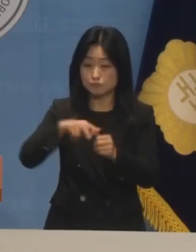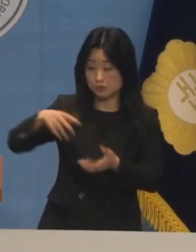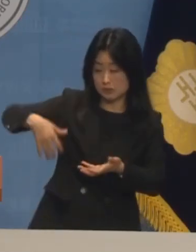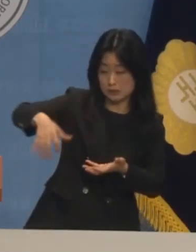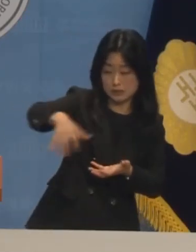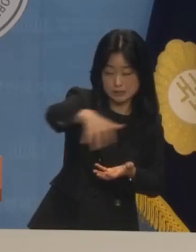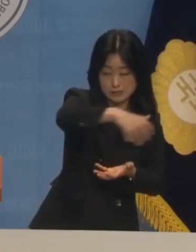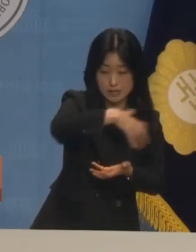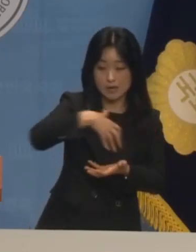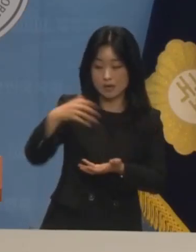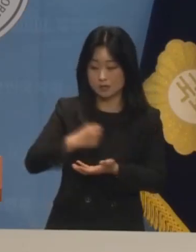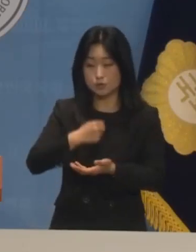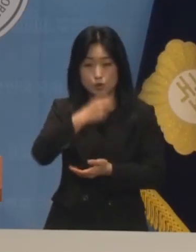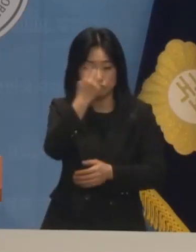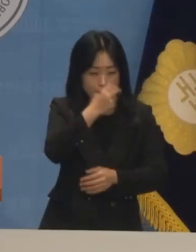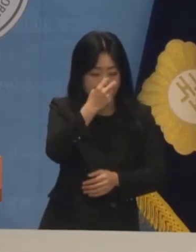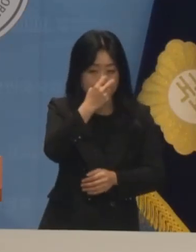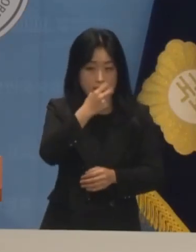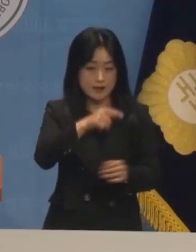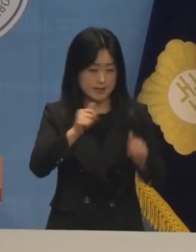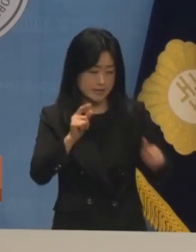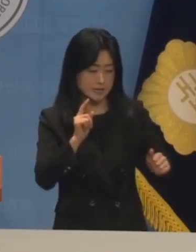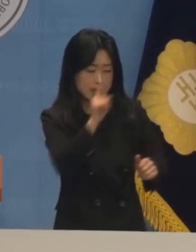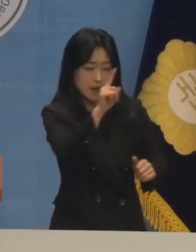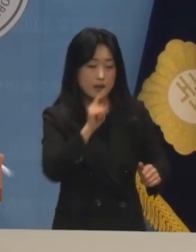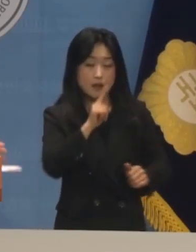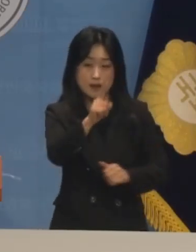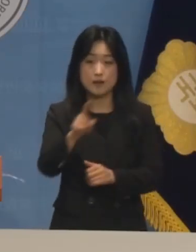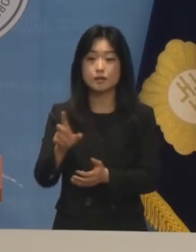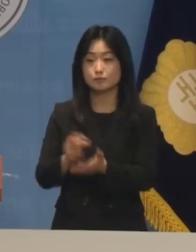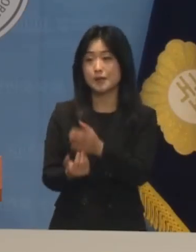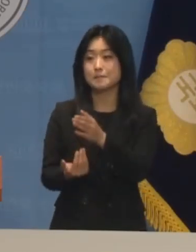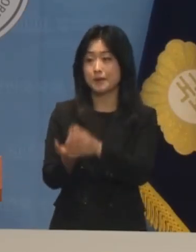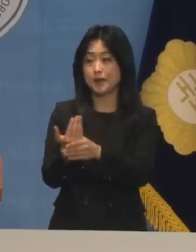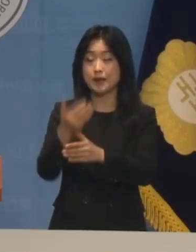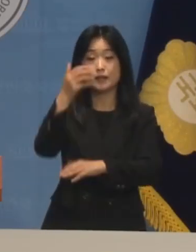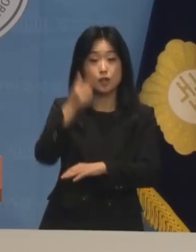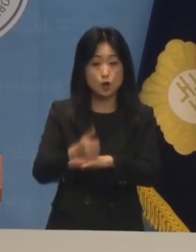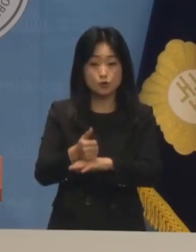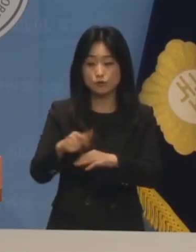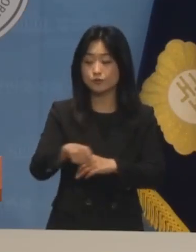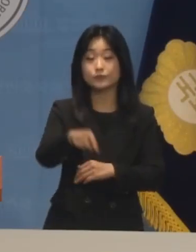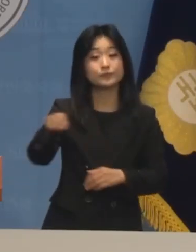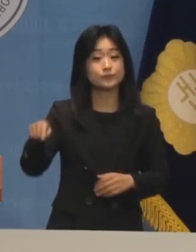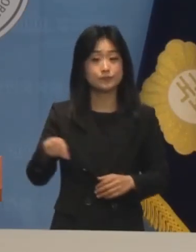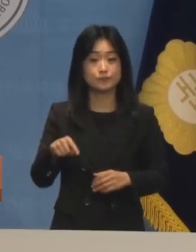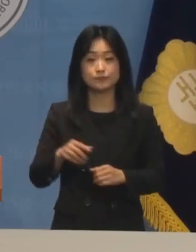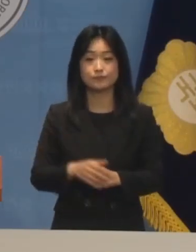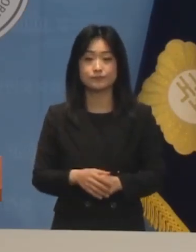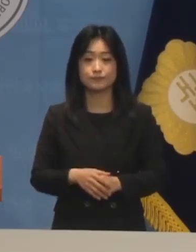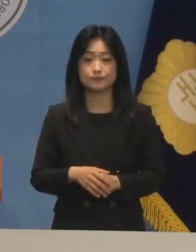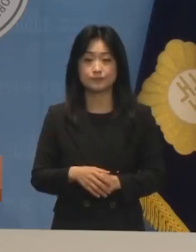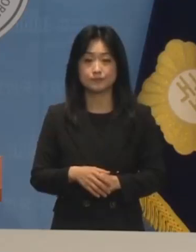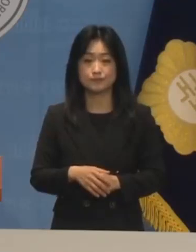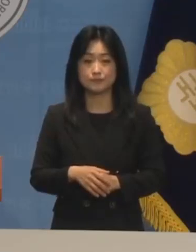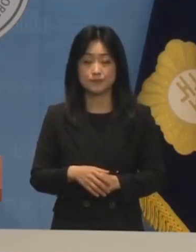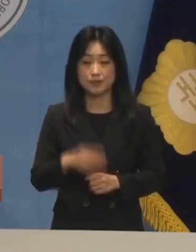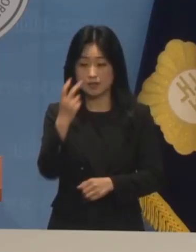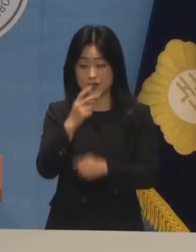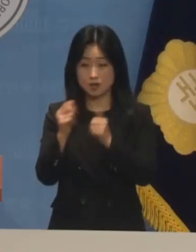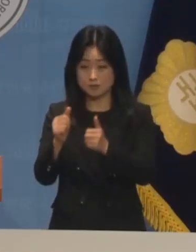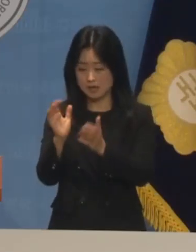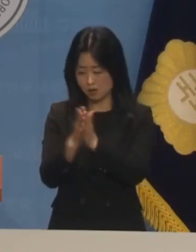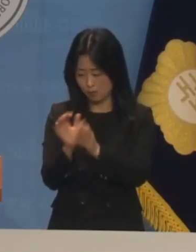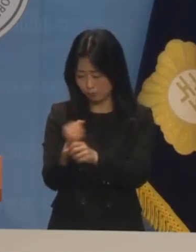기초하여 수사하고 피의자들을 기소하는 만행을 저질렀습니다. 결국 피고발인들은 순차적, 승계적으로